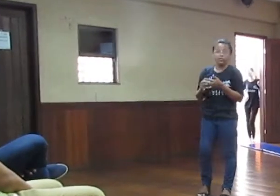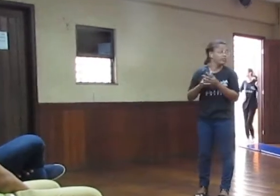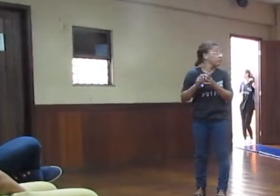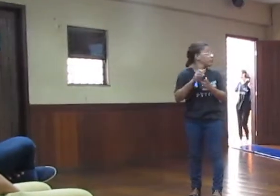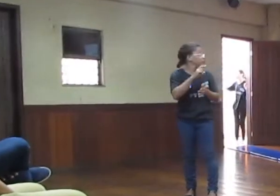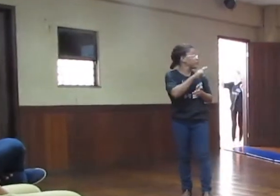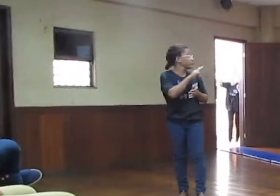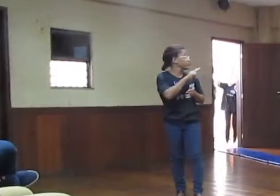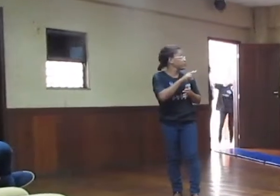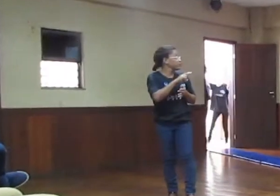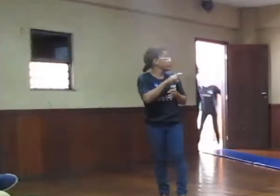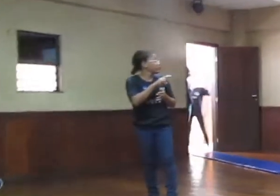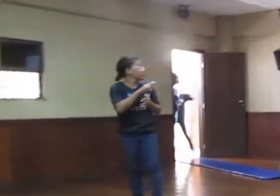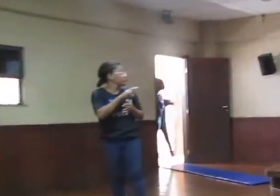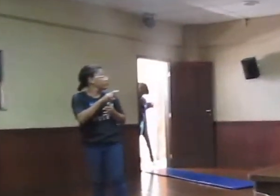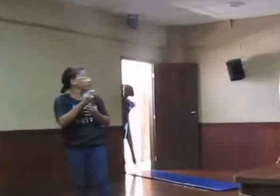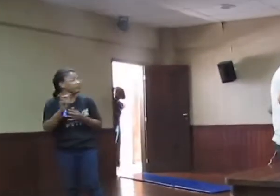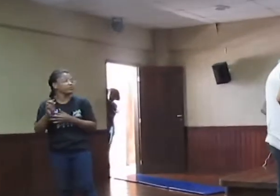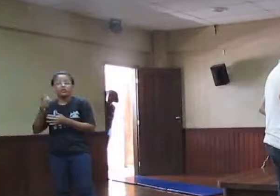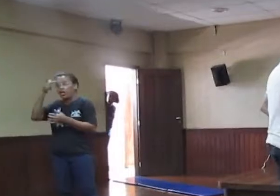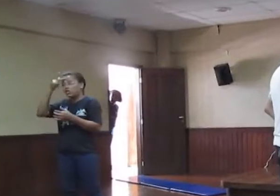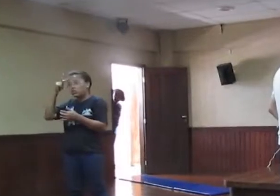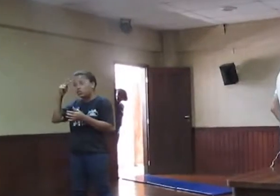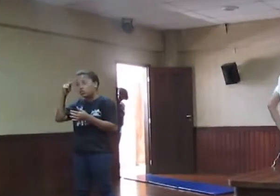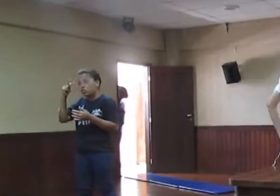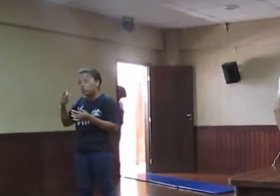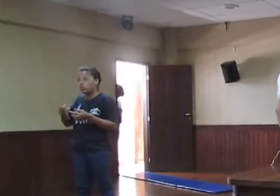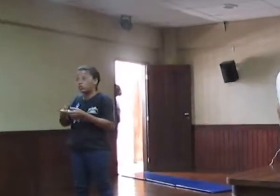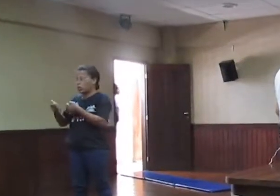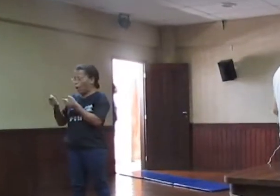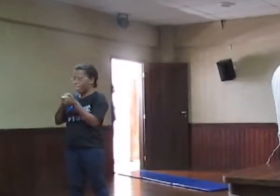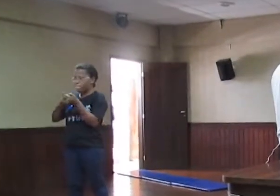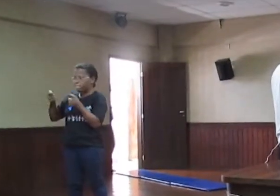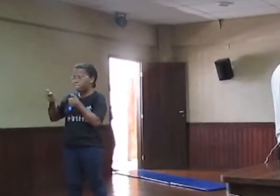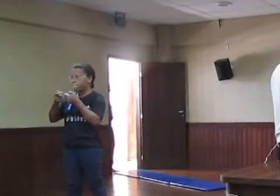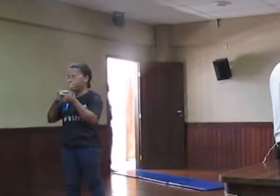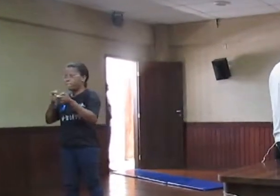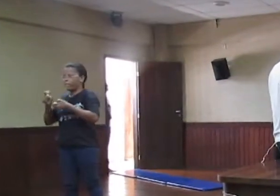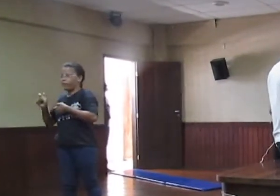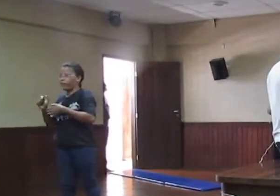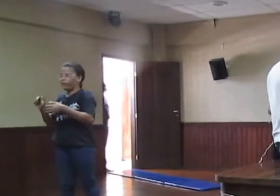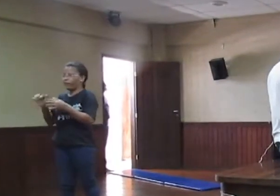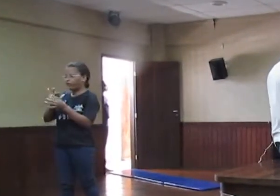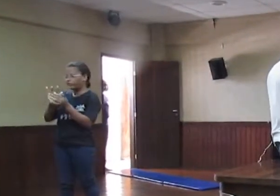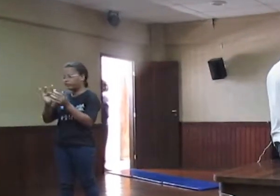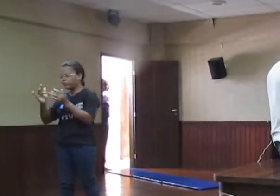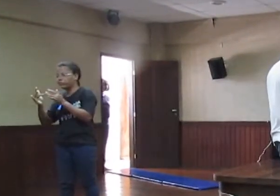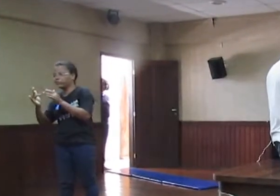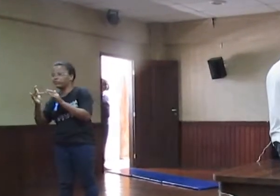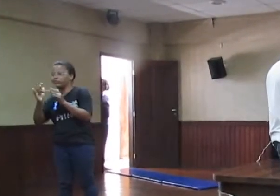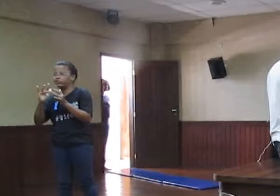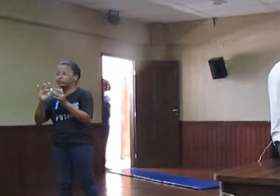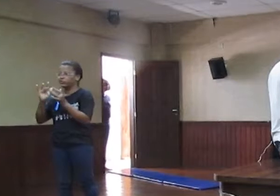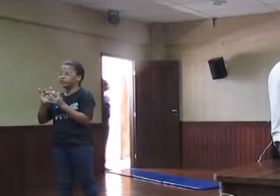Aplicativos. As pessoas estão cada vez mais conectadas, além das redes sociais e diversos aplicativos